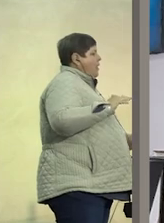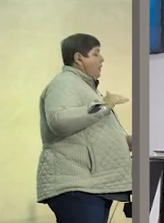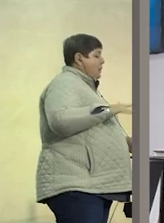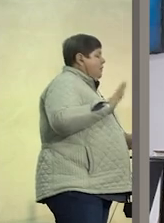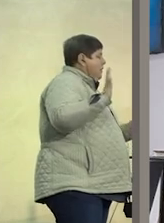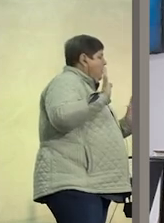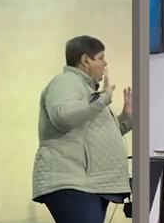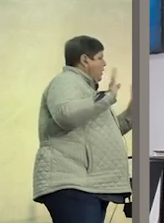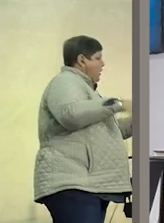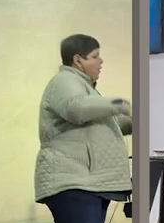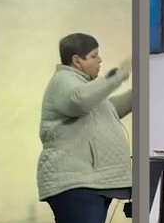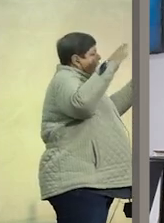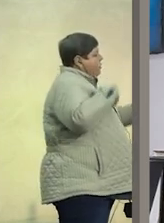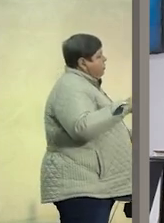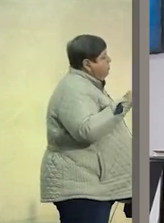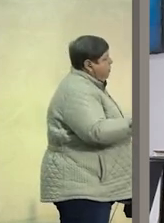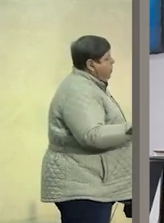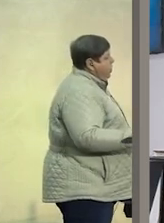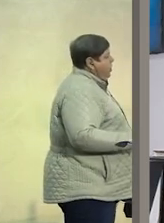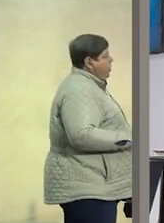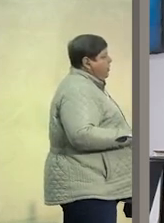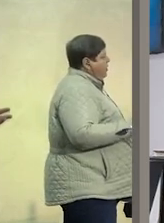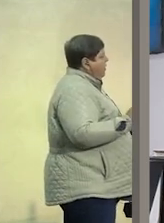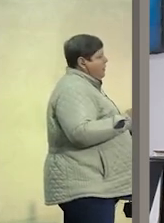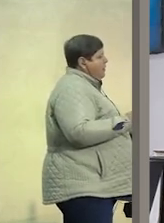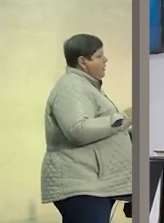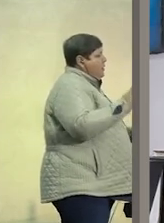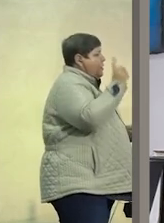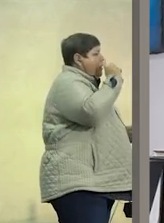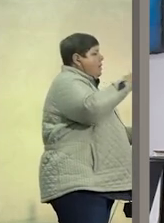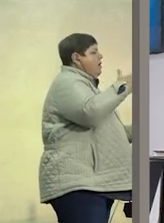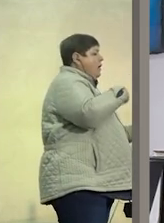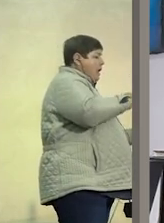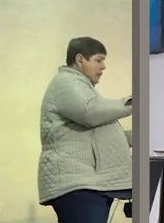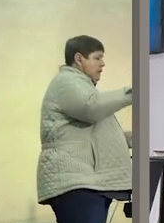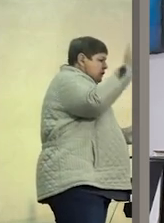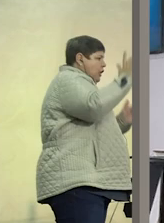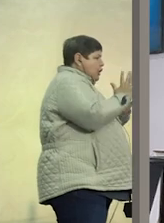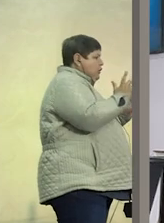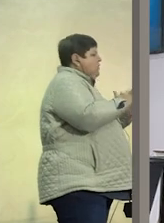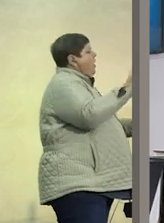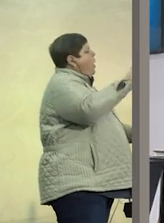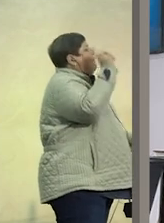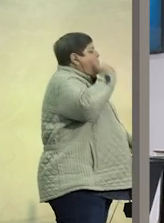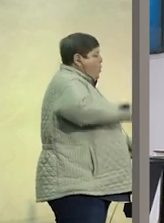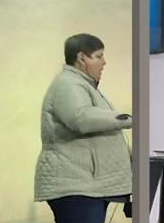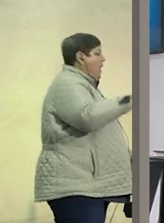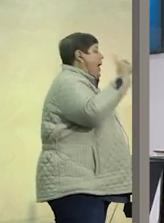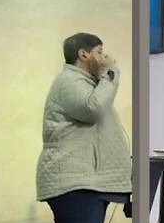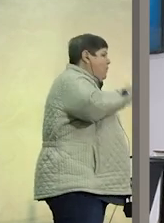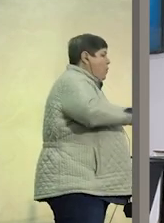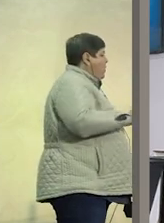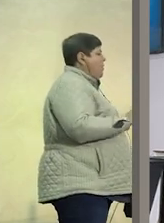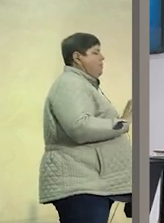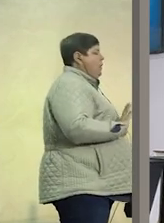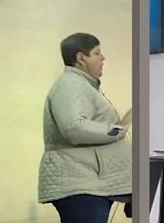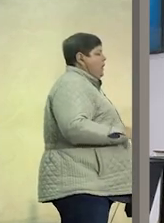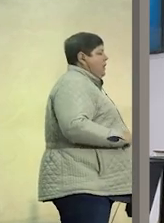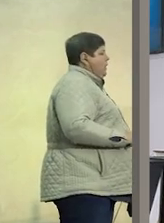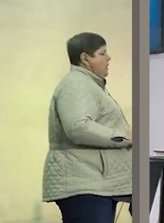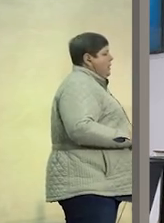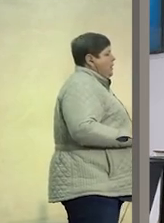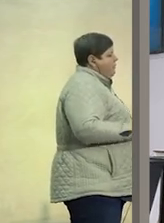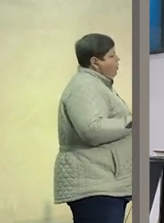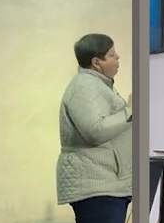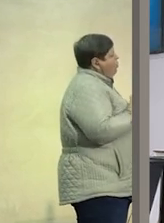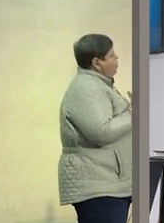kom. As dit nou nie gebeur nie, ja wel, môre is nog 'n dag. Ons kan nie daai houding hê wanneer dit kom by die kinders nie. Nou oké, wat moet ons